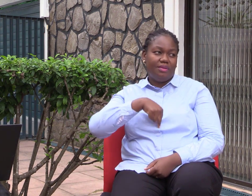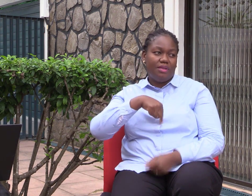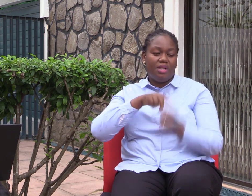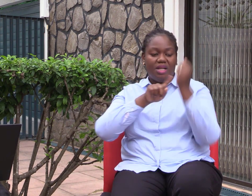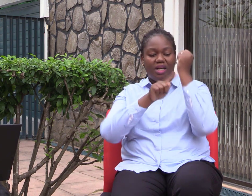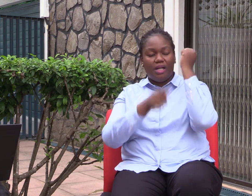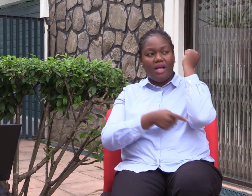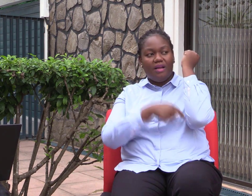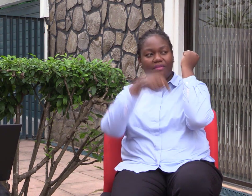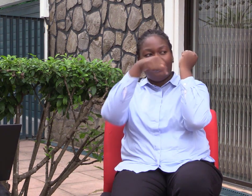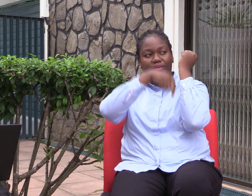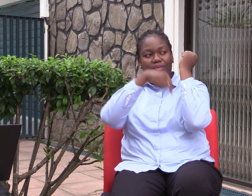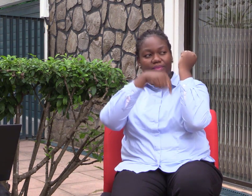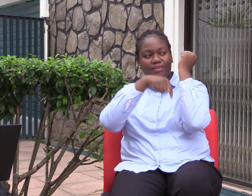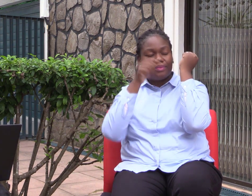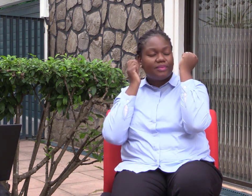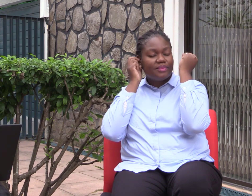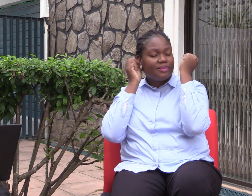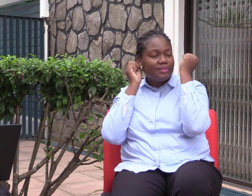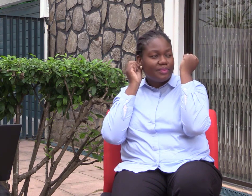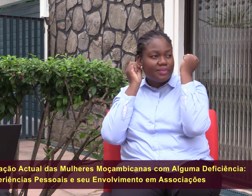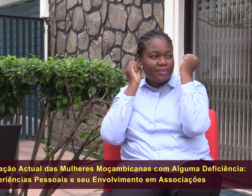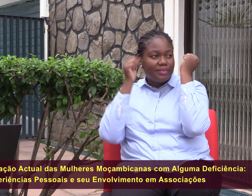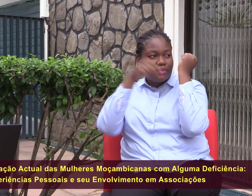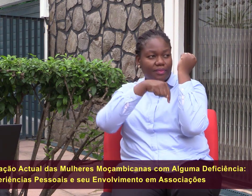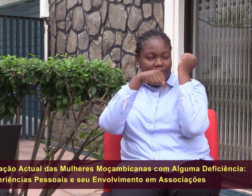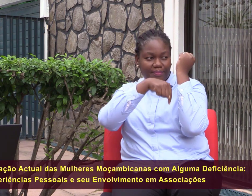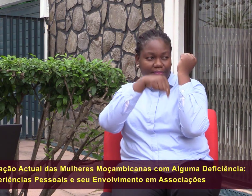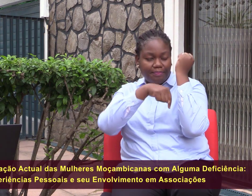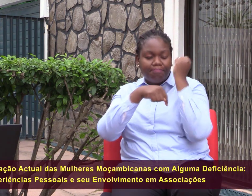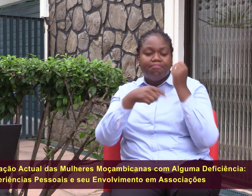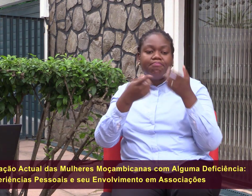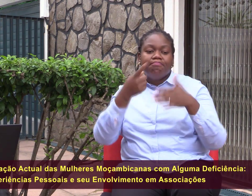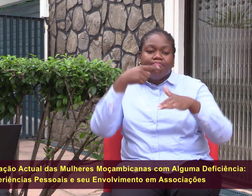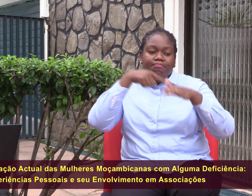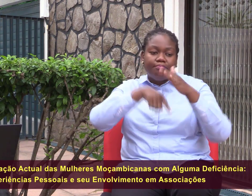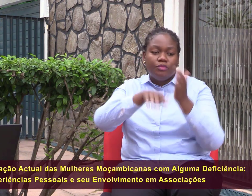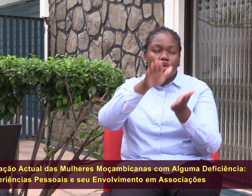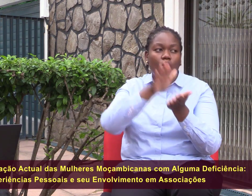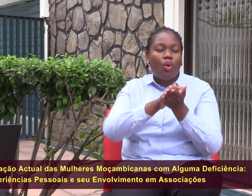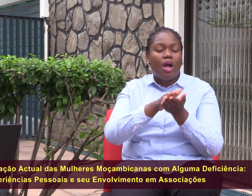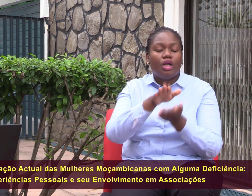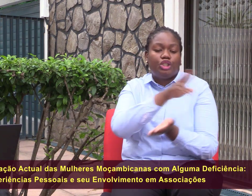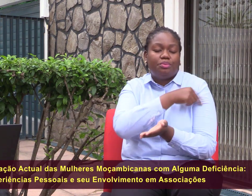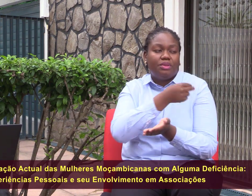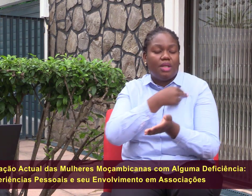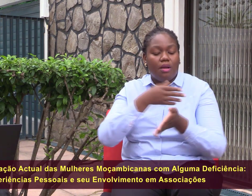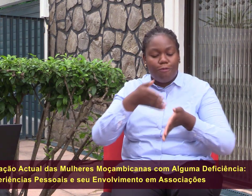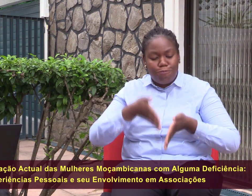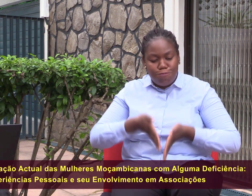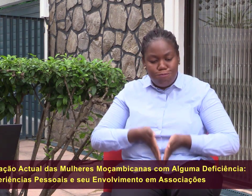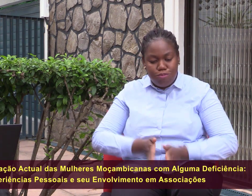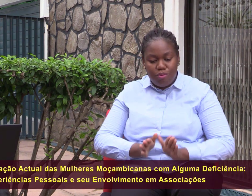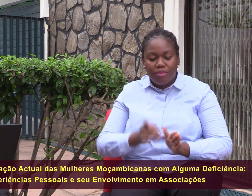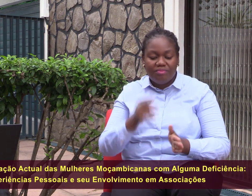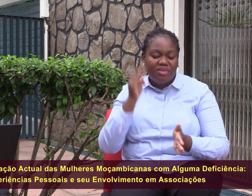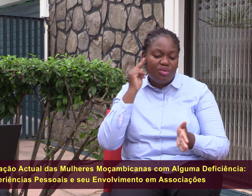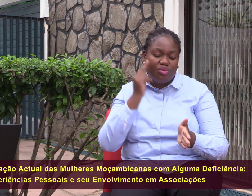o que aconteceu é que eu acabei perdendo a audição. No meio da viagem também havia uma guerra ainda aqui em